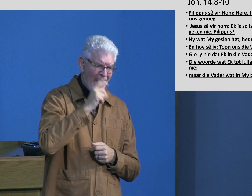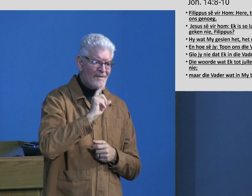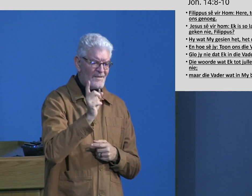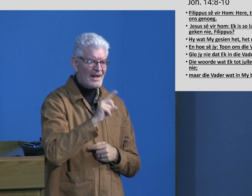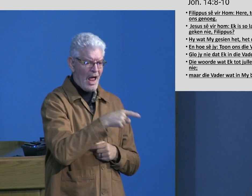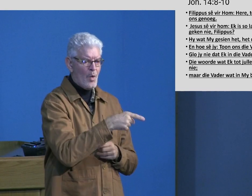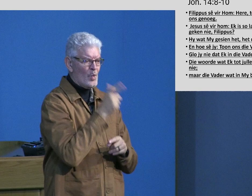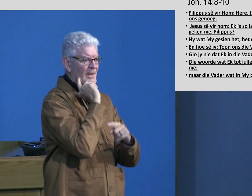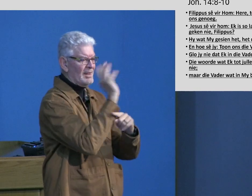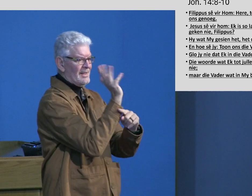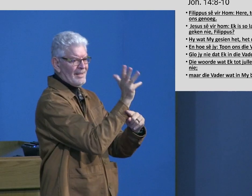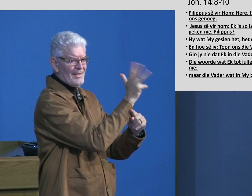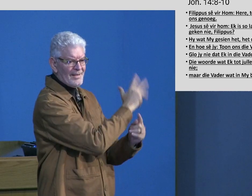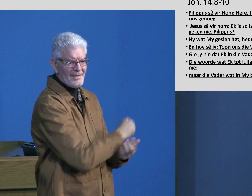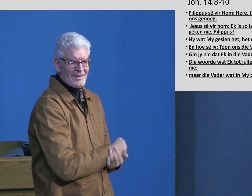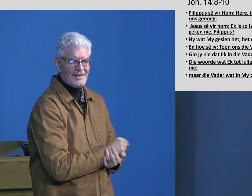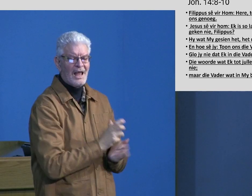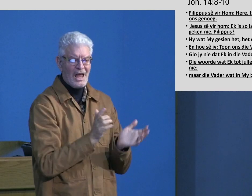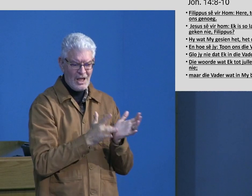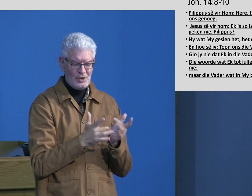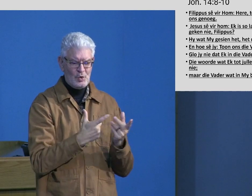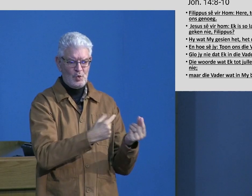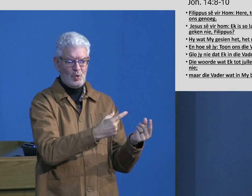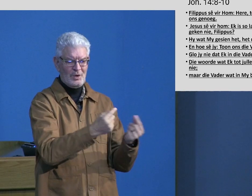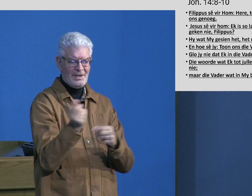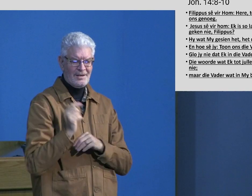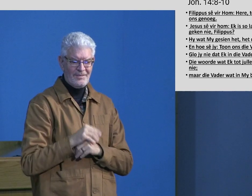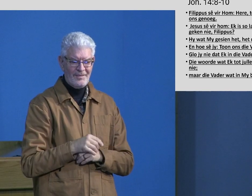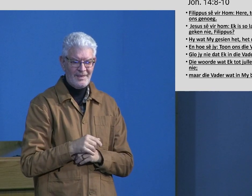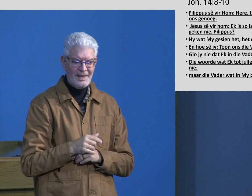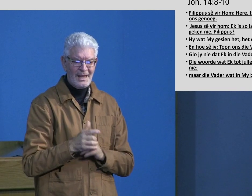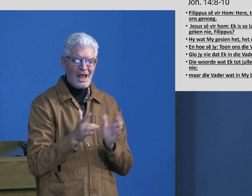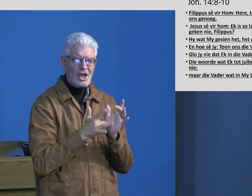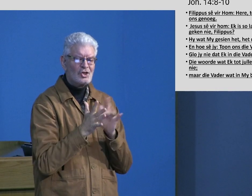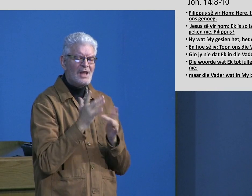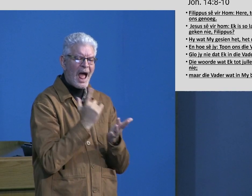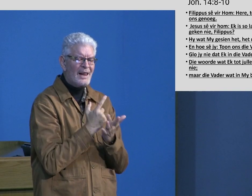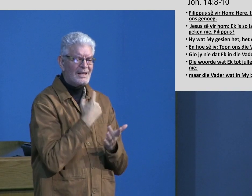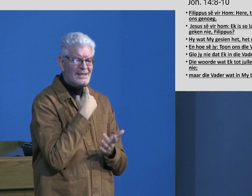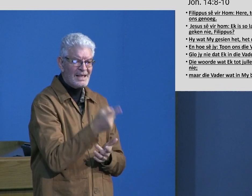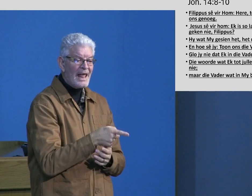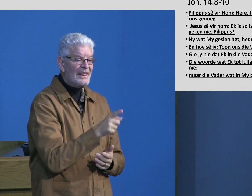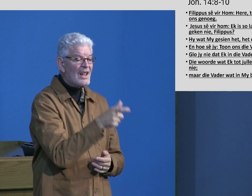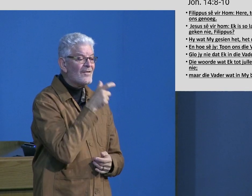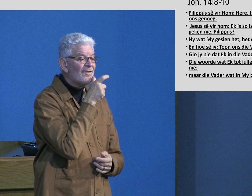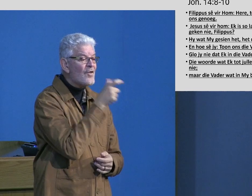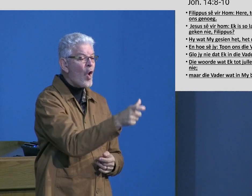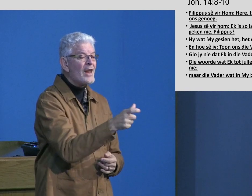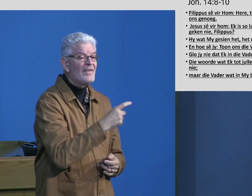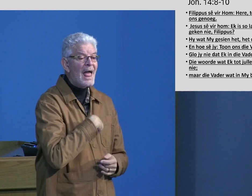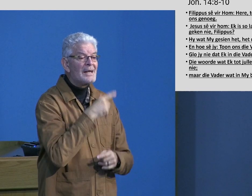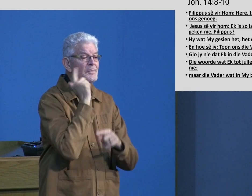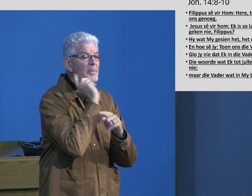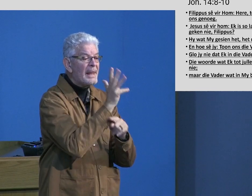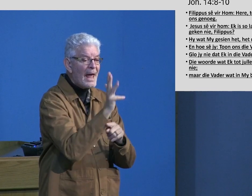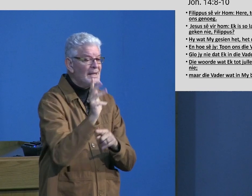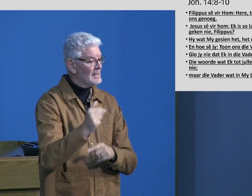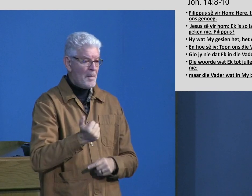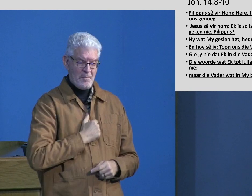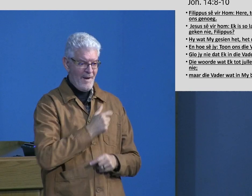ontvang om weer te gaan preek. So het Jesus gedoen. Jesus het altyd gesê, die woorde wat ek spreek